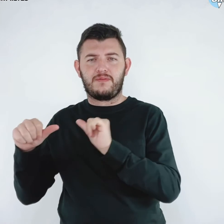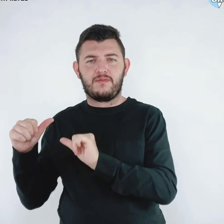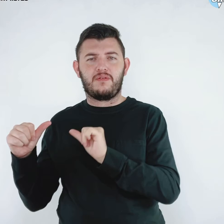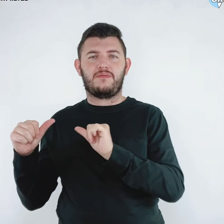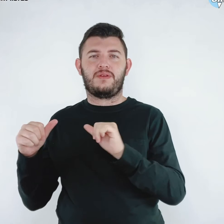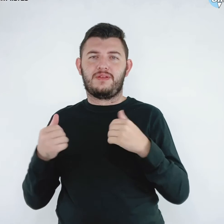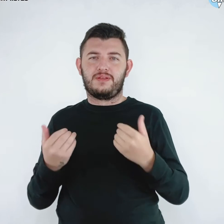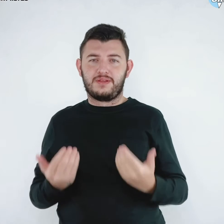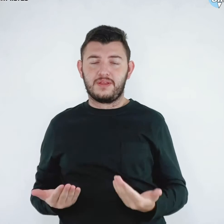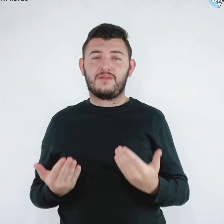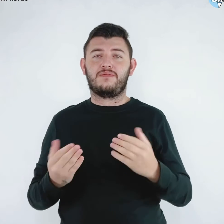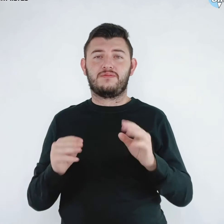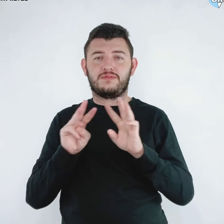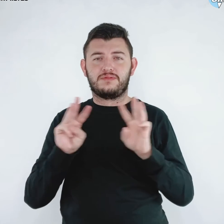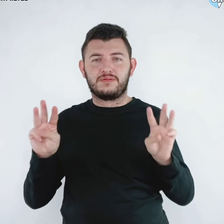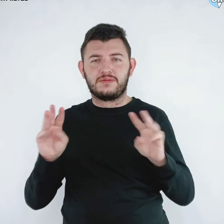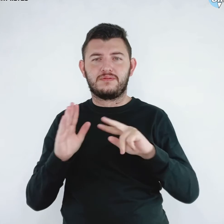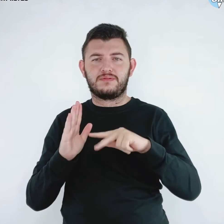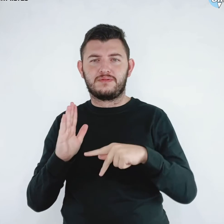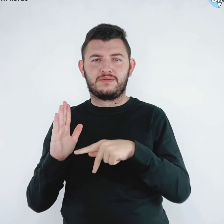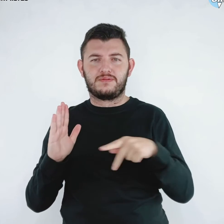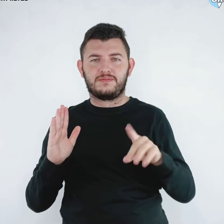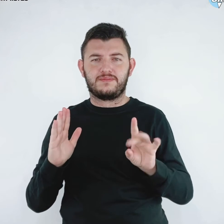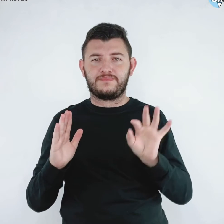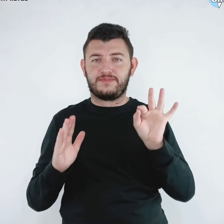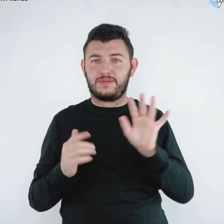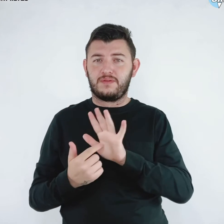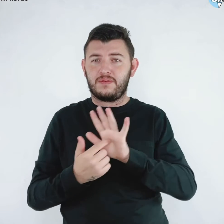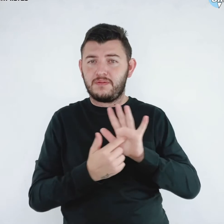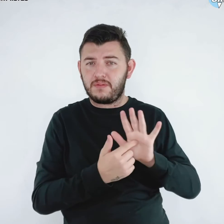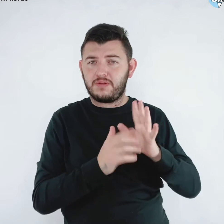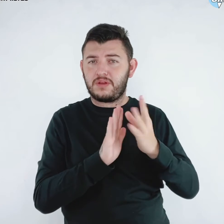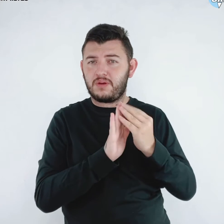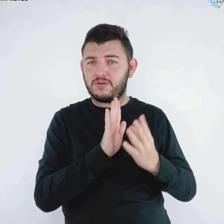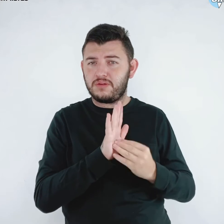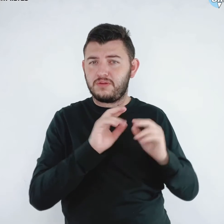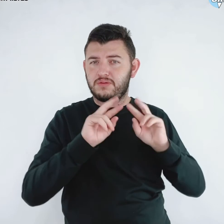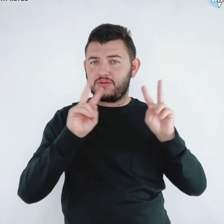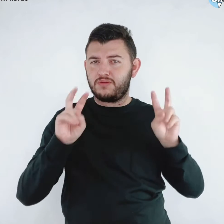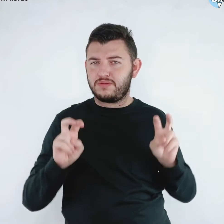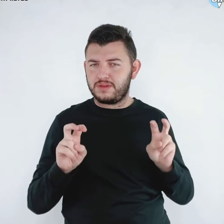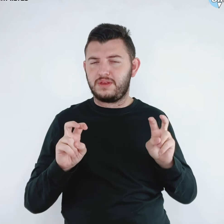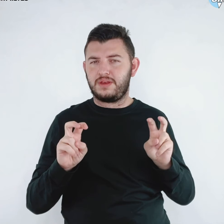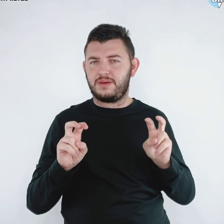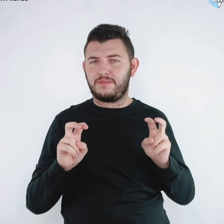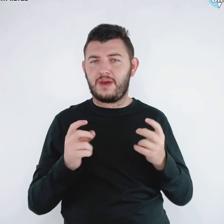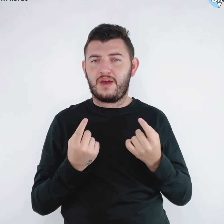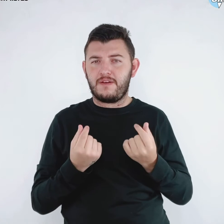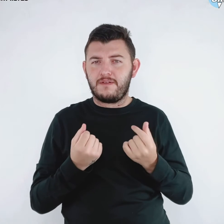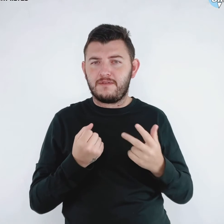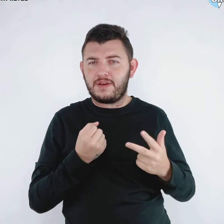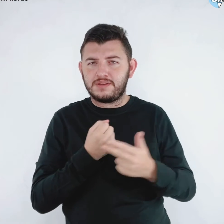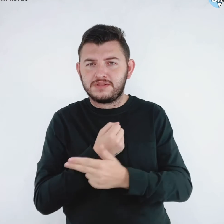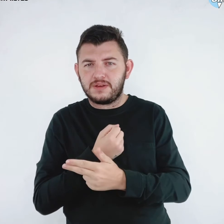esta série de matérias do Simpro-DF sobre o fatiamento Educação não é mercadoria